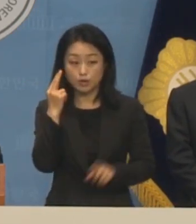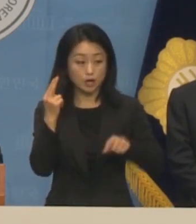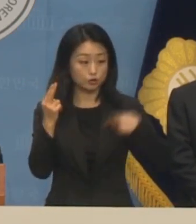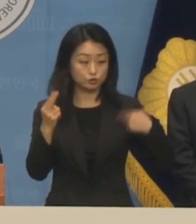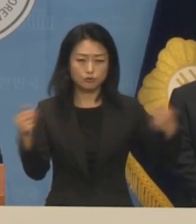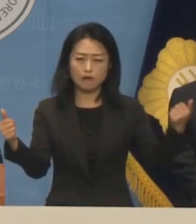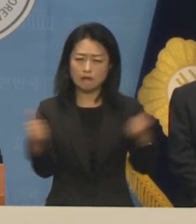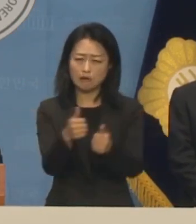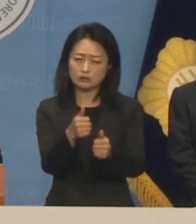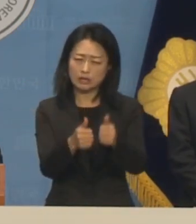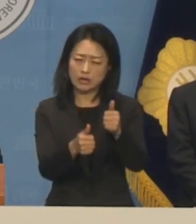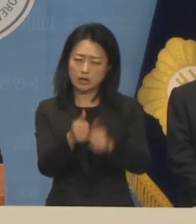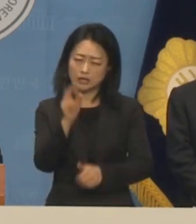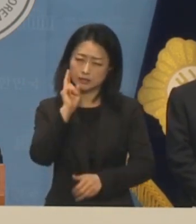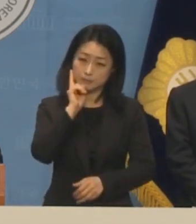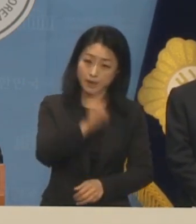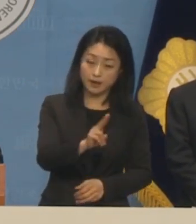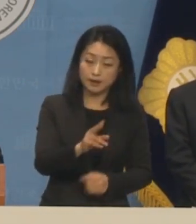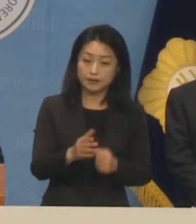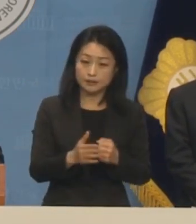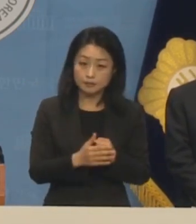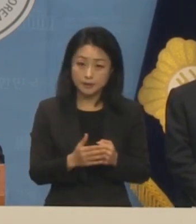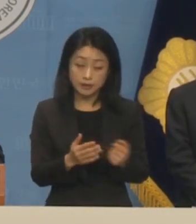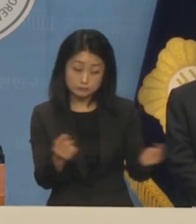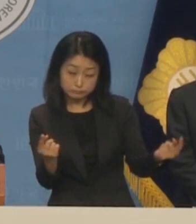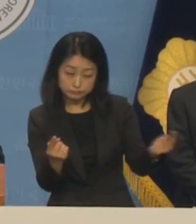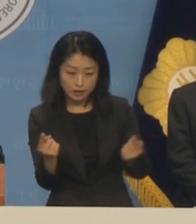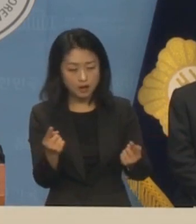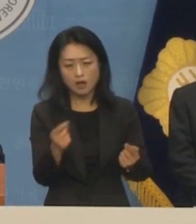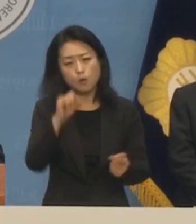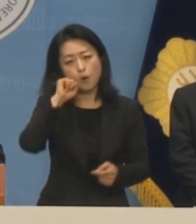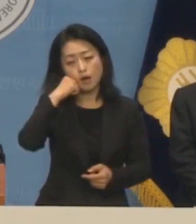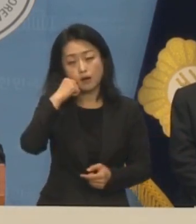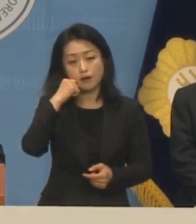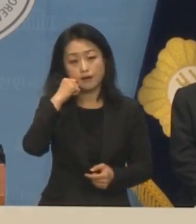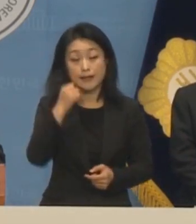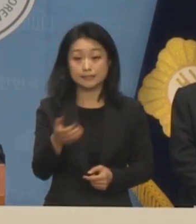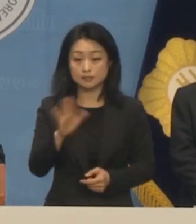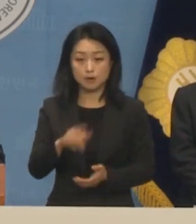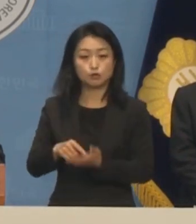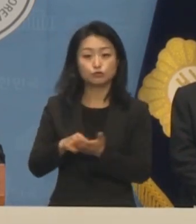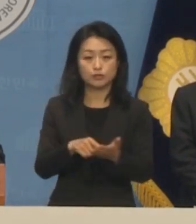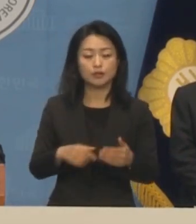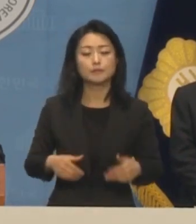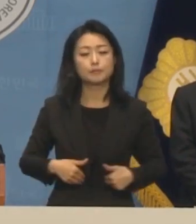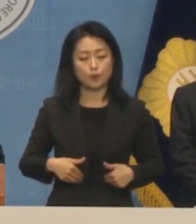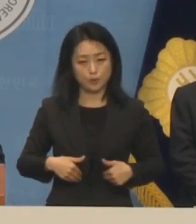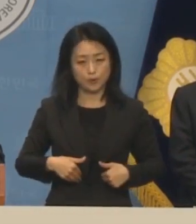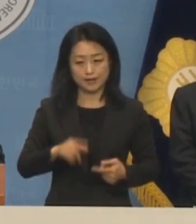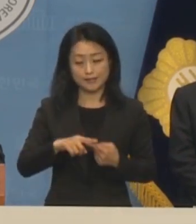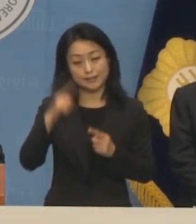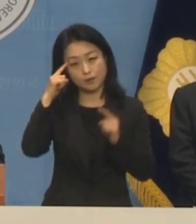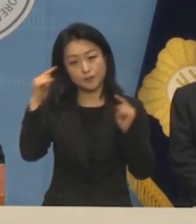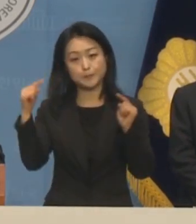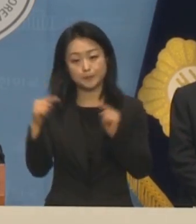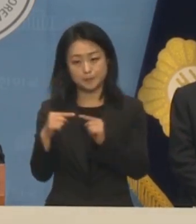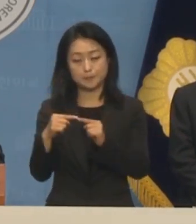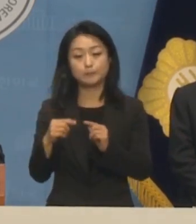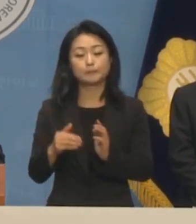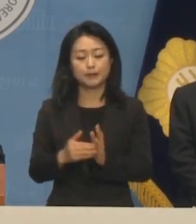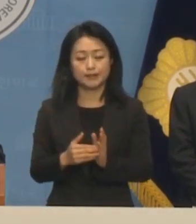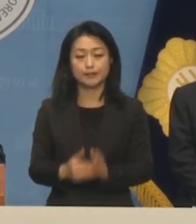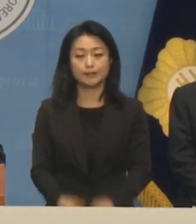경쟁이 워낙 첨예하기 때문에 이러한 작업이 쉽지는 않으나 그래도 추진할 가치가 있다는 데에서는 의견의 일치가